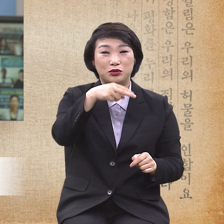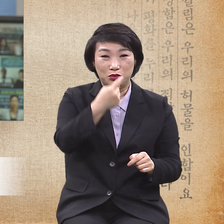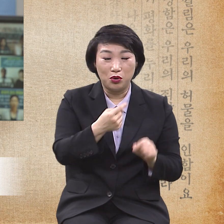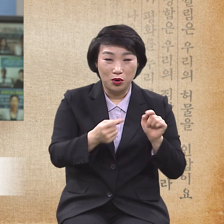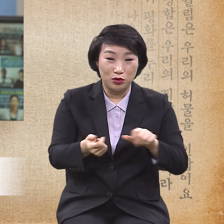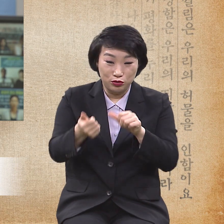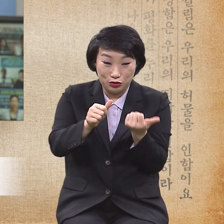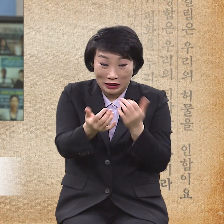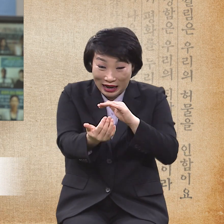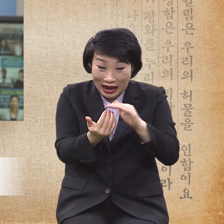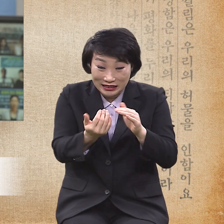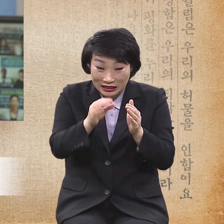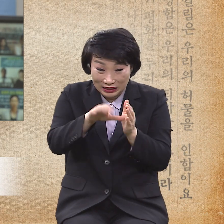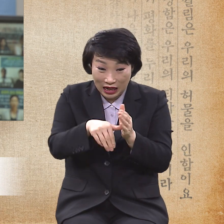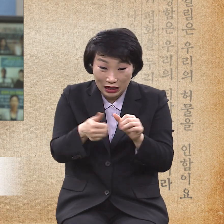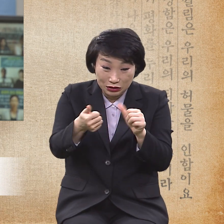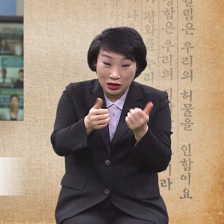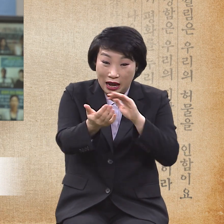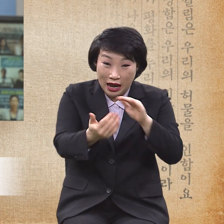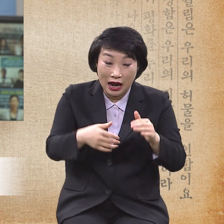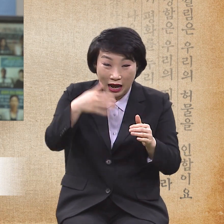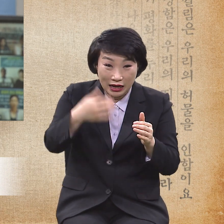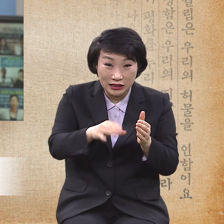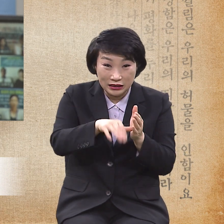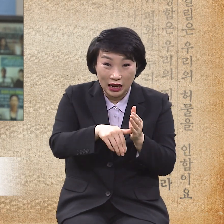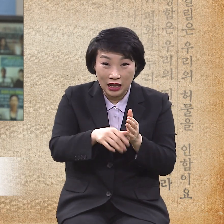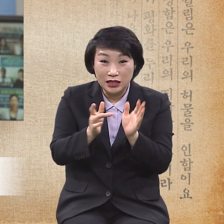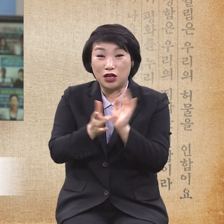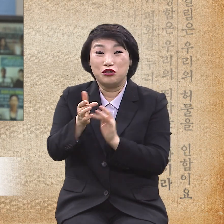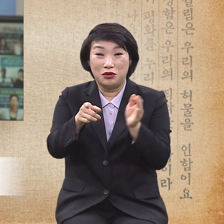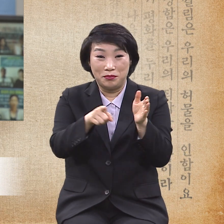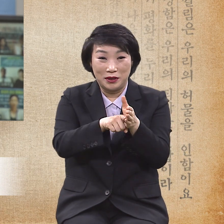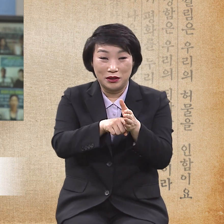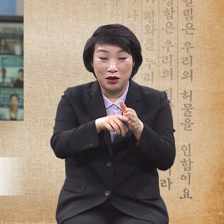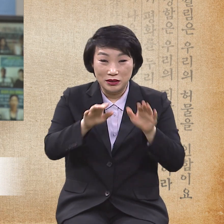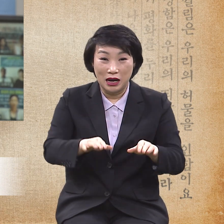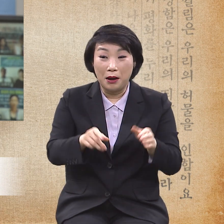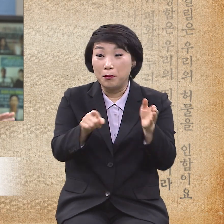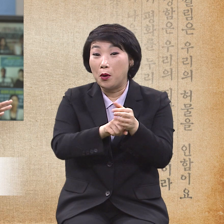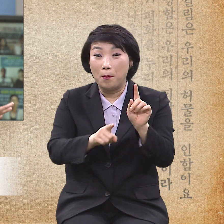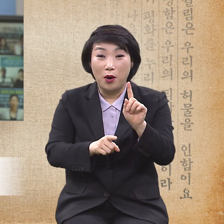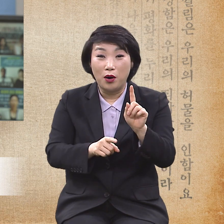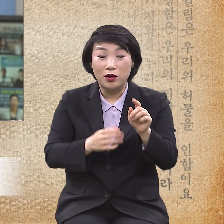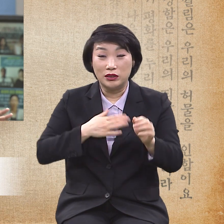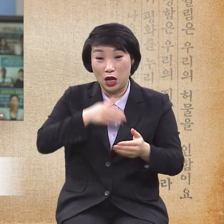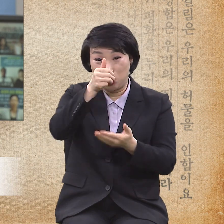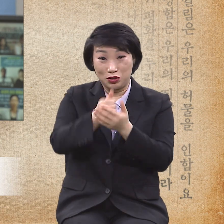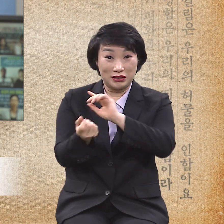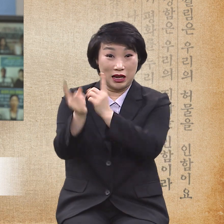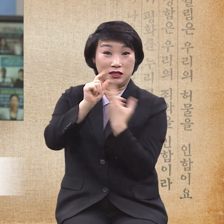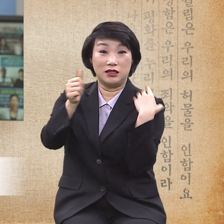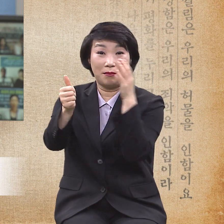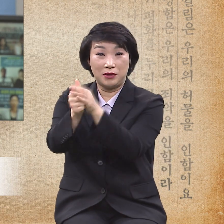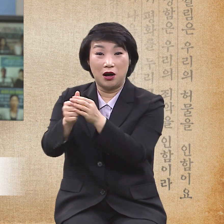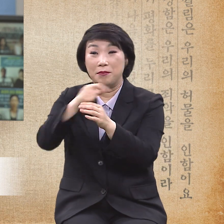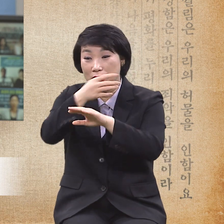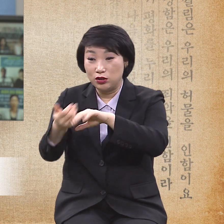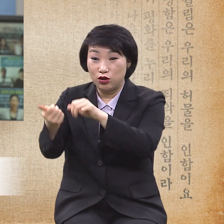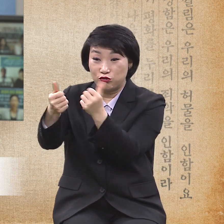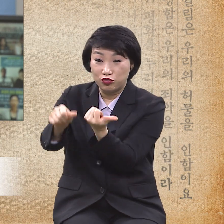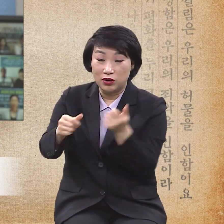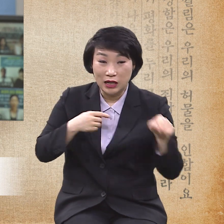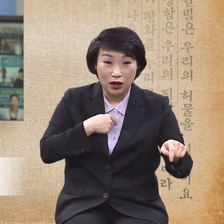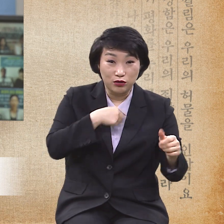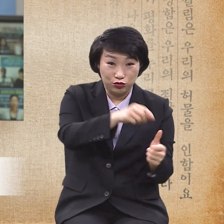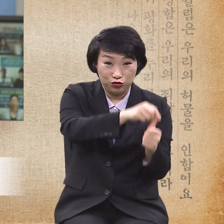죽음 직전에 그가 예수를 믿음으로, 어떻게 믿어? 내 죄 담당하고 피 흘려주고